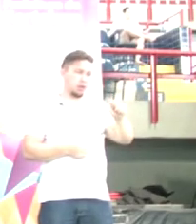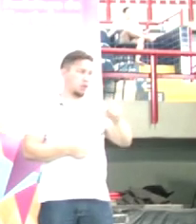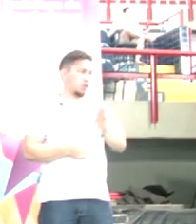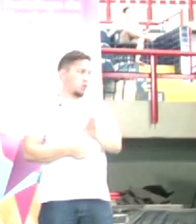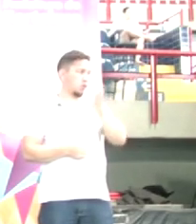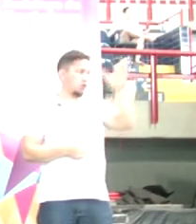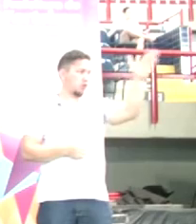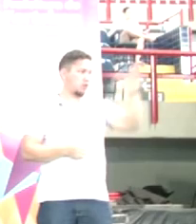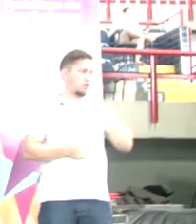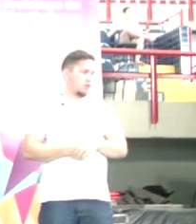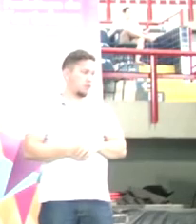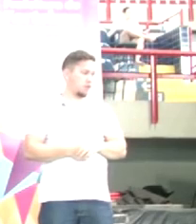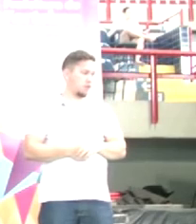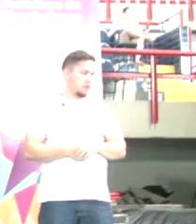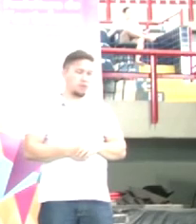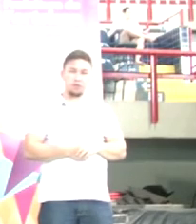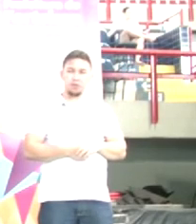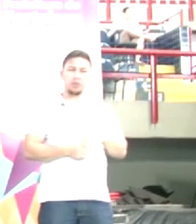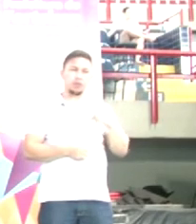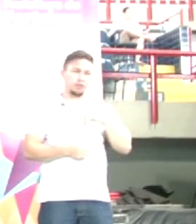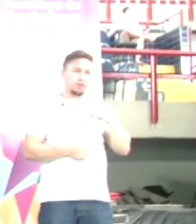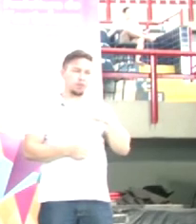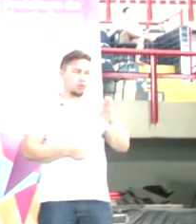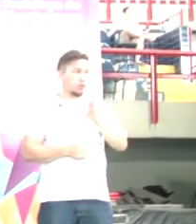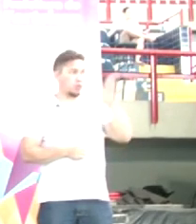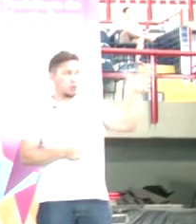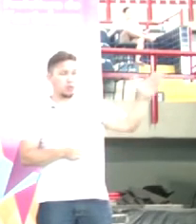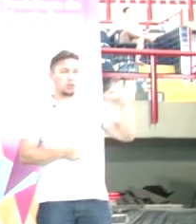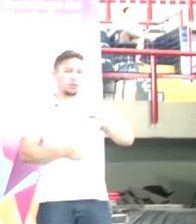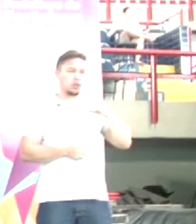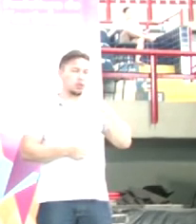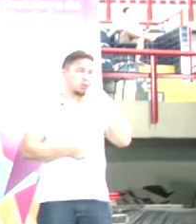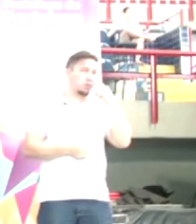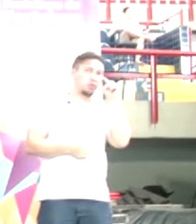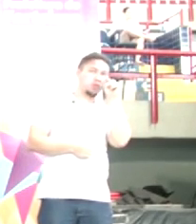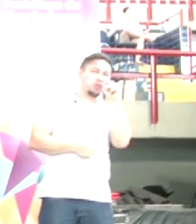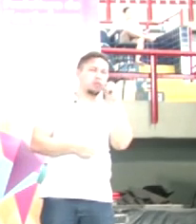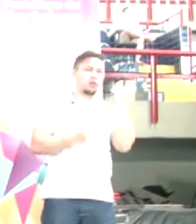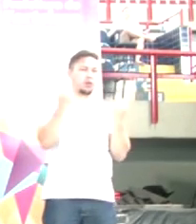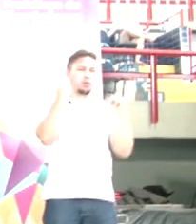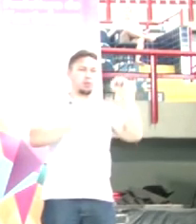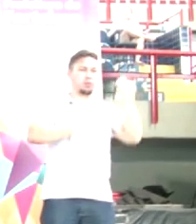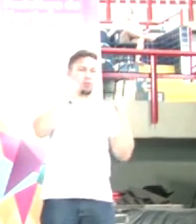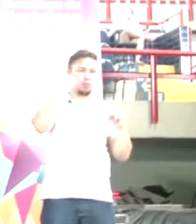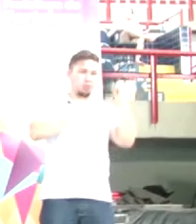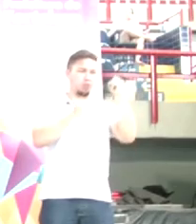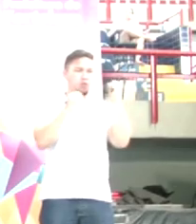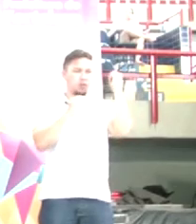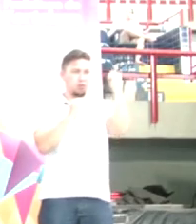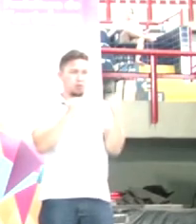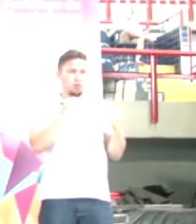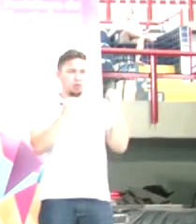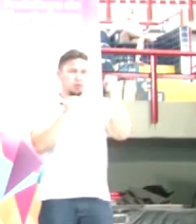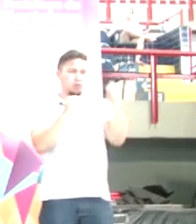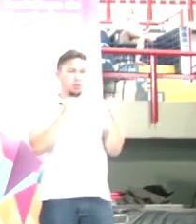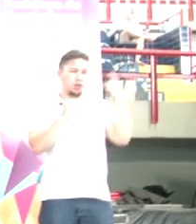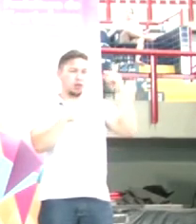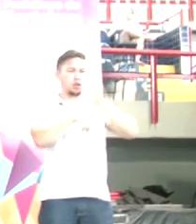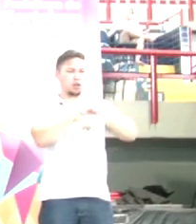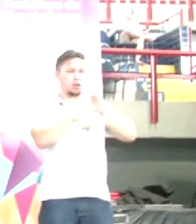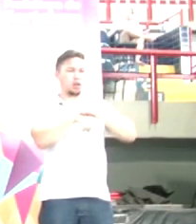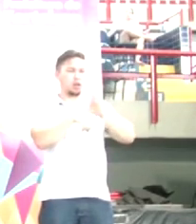Quixadá, você passa por uma estação da Petrobras que trabalha com